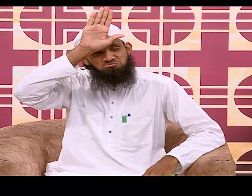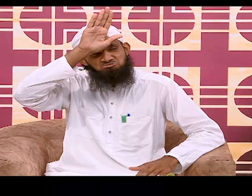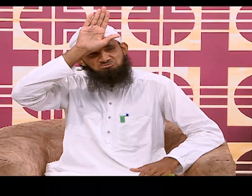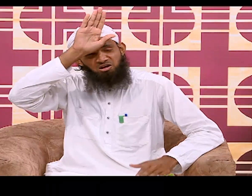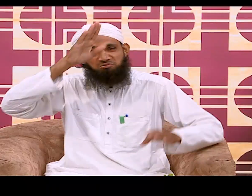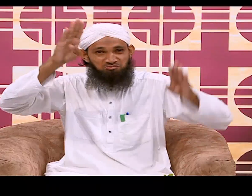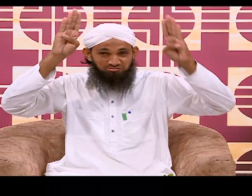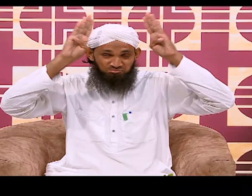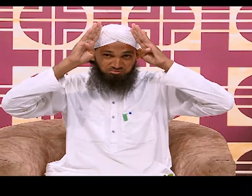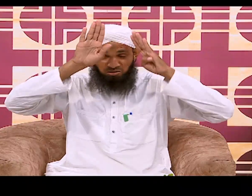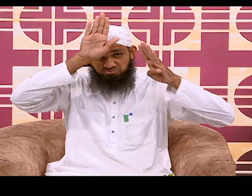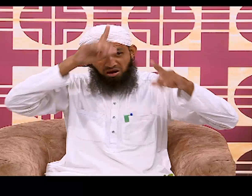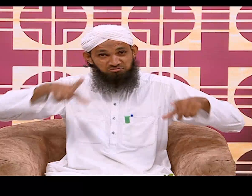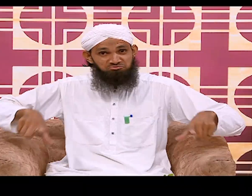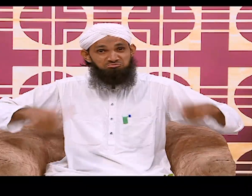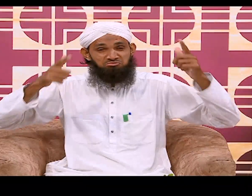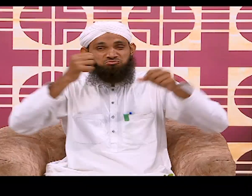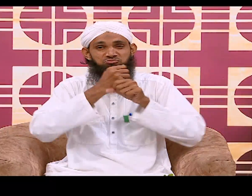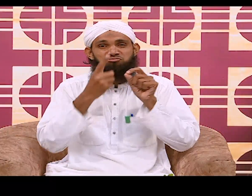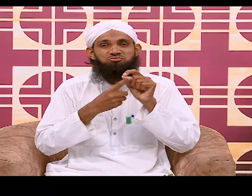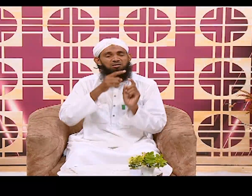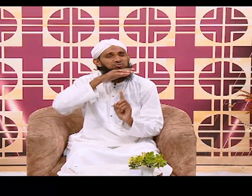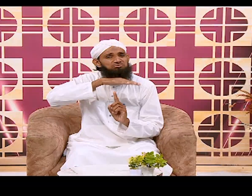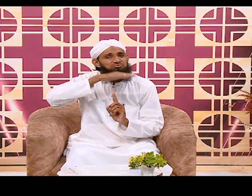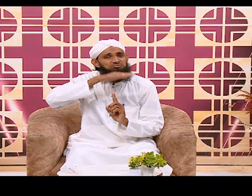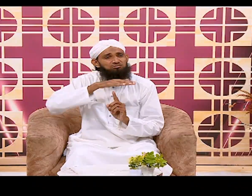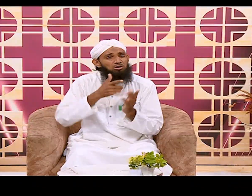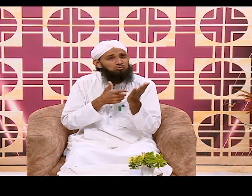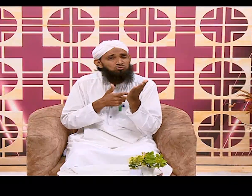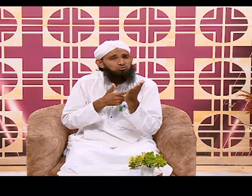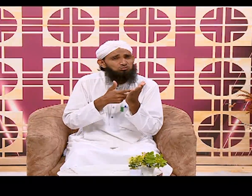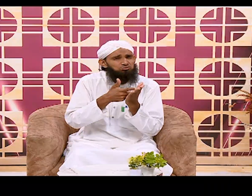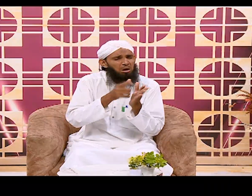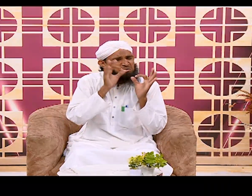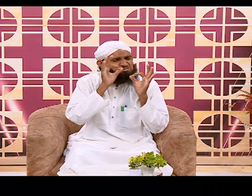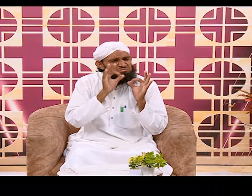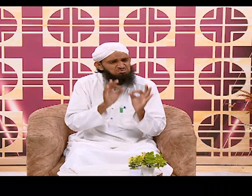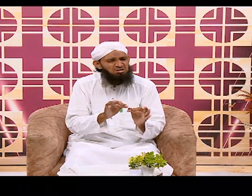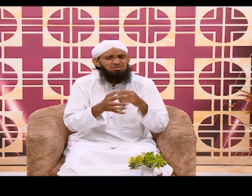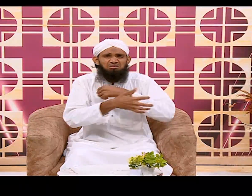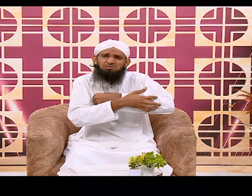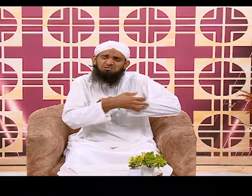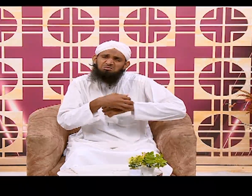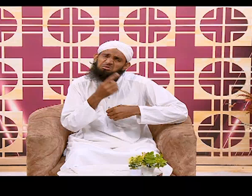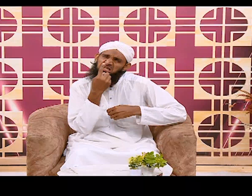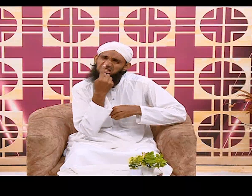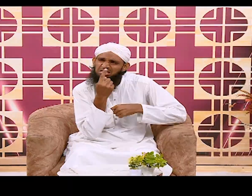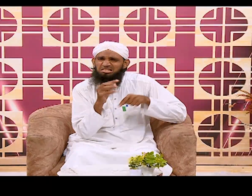بغداد حضور غوث پاک رحمت اللہ علیہ نے گاؤں کے سب سے غریب شخص کے گھر صرف ایک